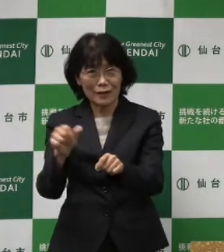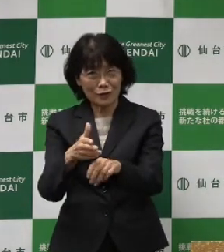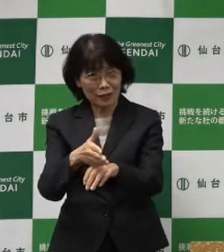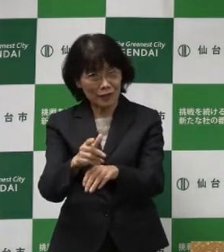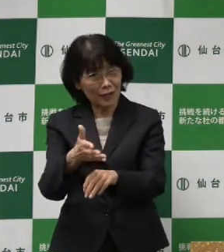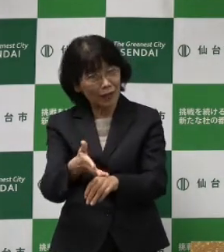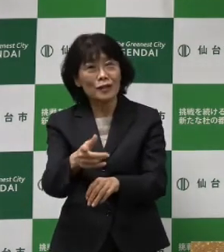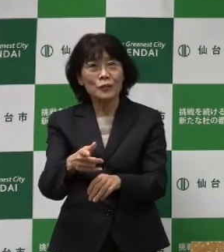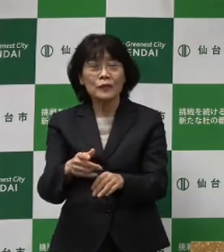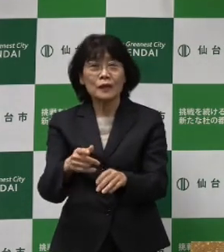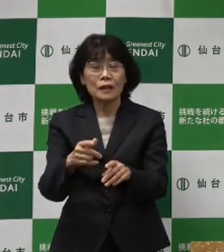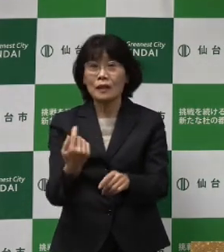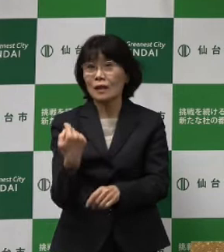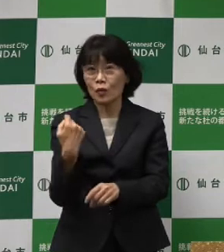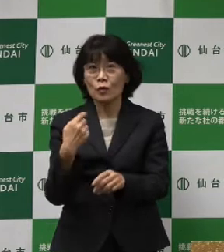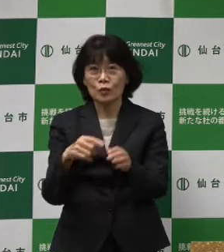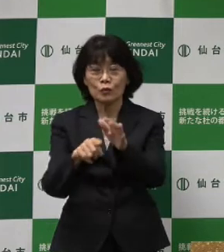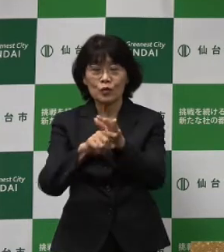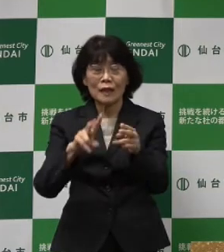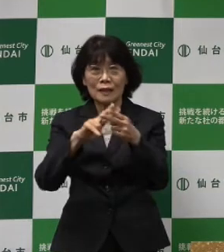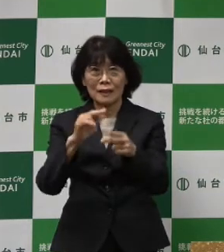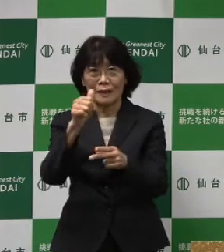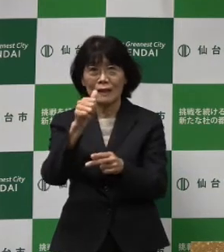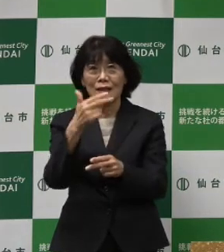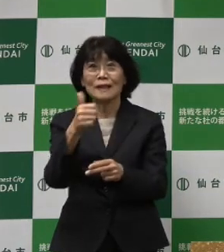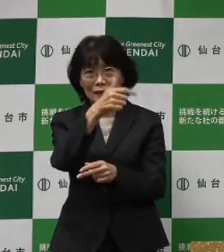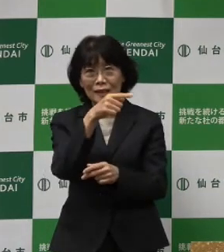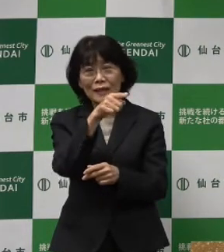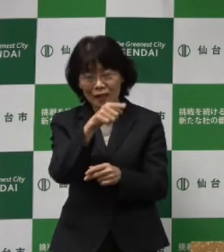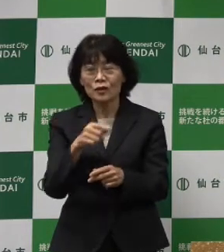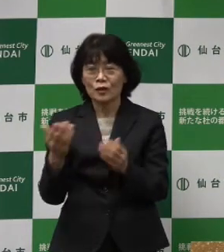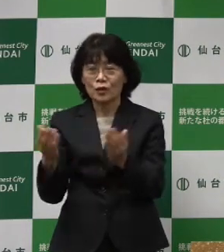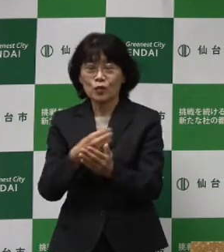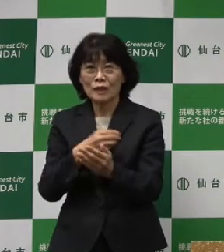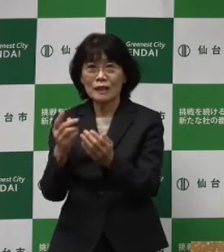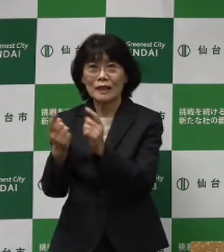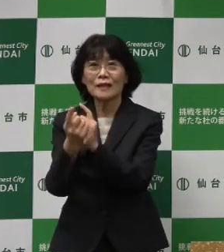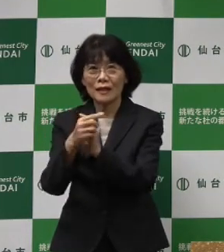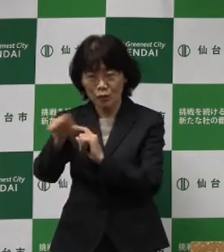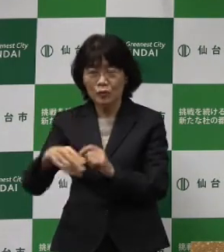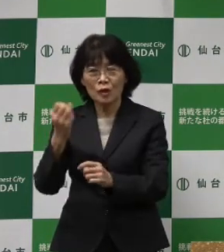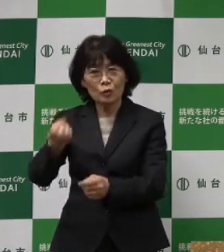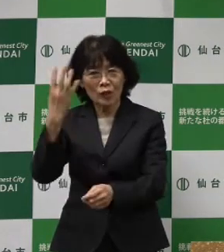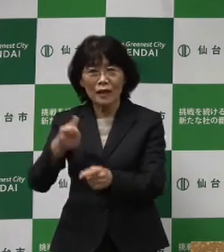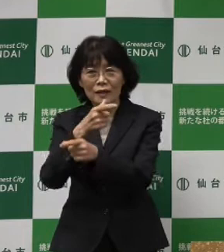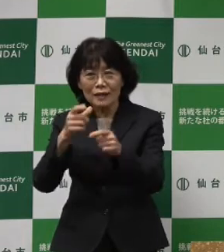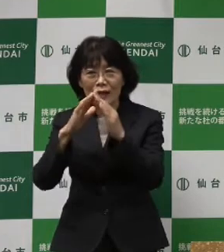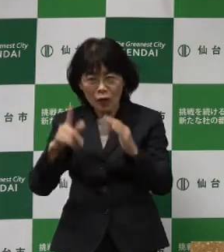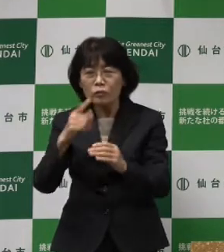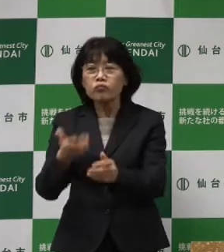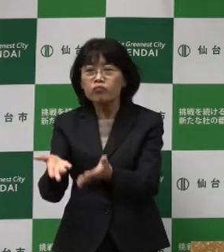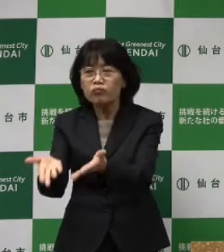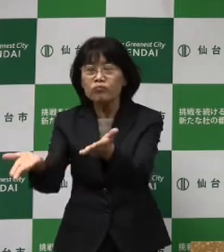ですが、昨日村井知事が、職員に対して忘年会の開催を奨励するというような方針を示